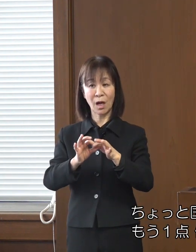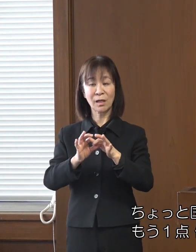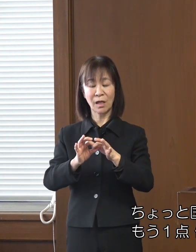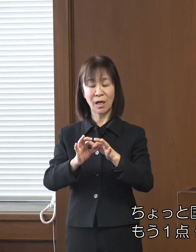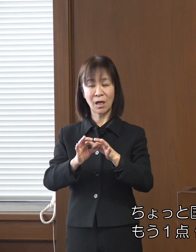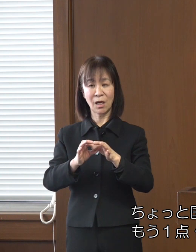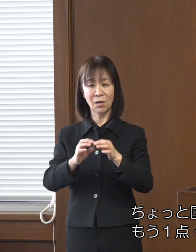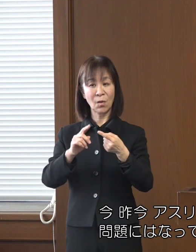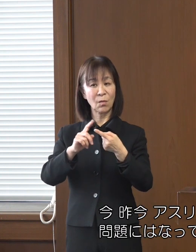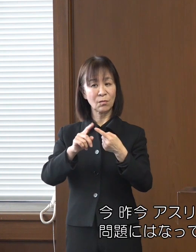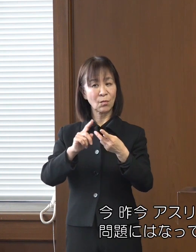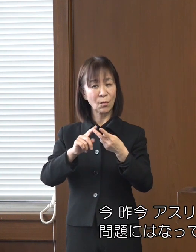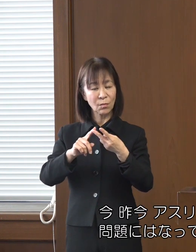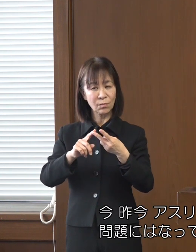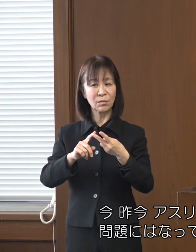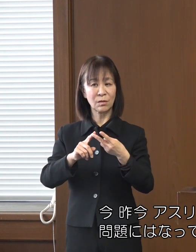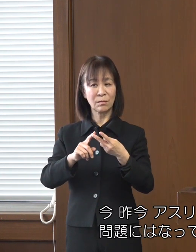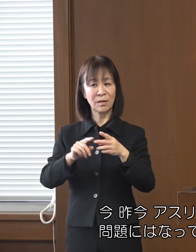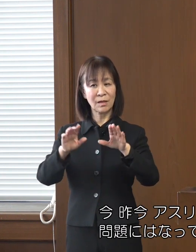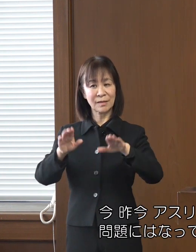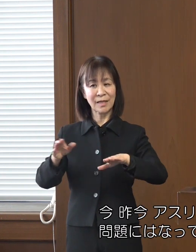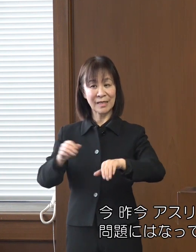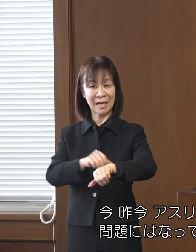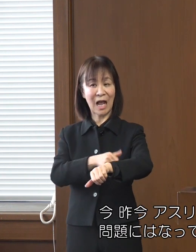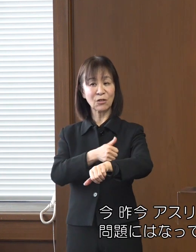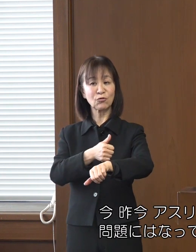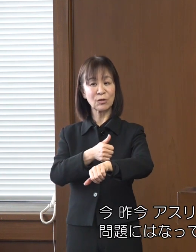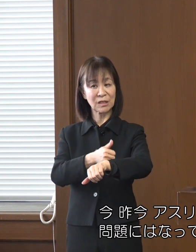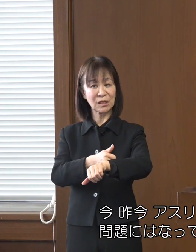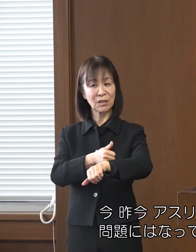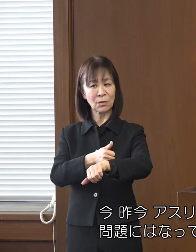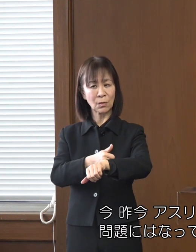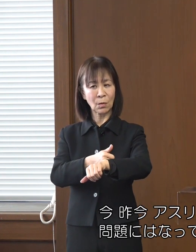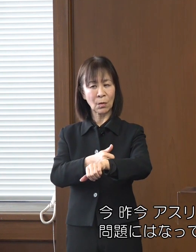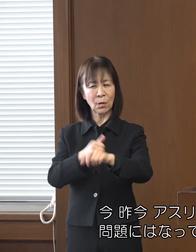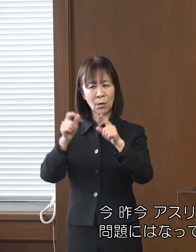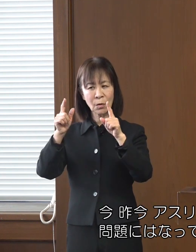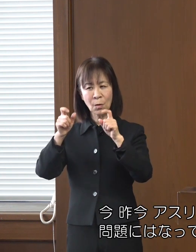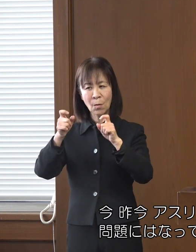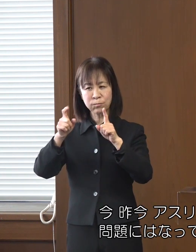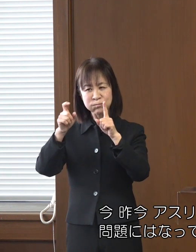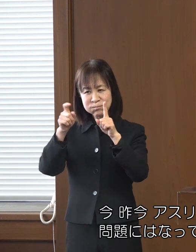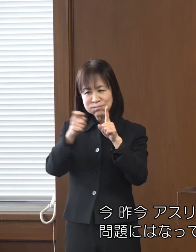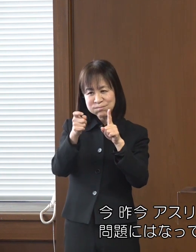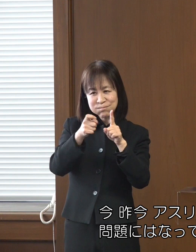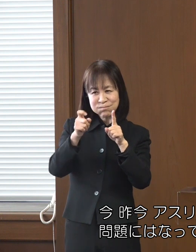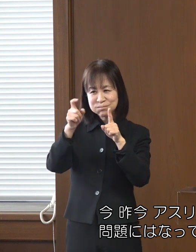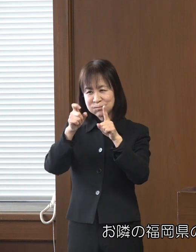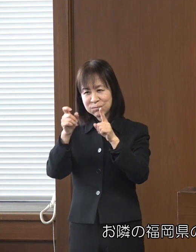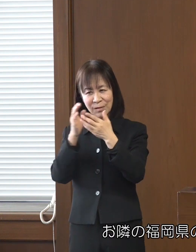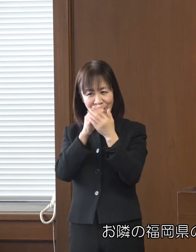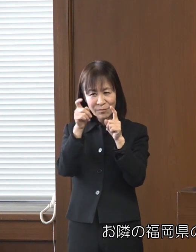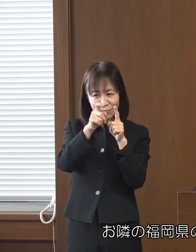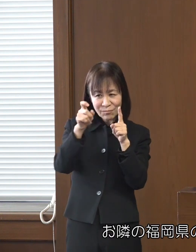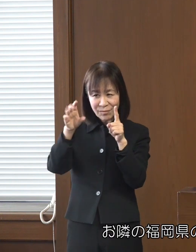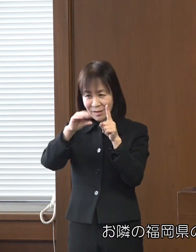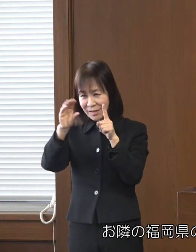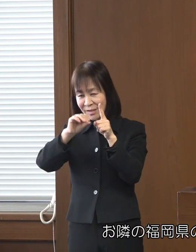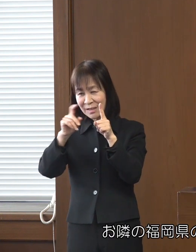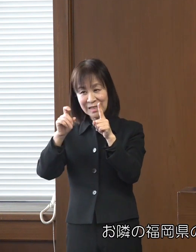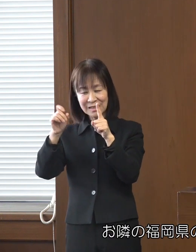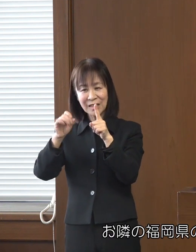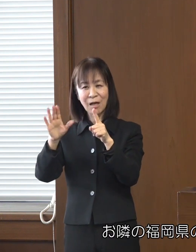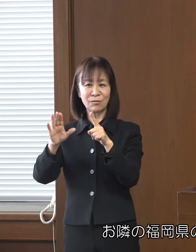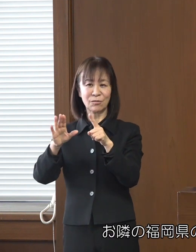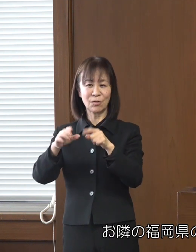いんですけれども、今昨今アスリートへの盗撮被害っていうのが問題にはなっておりますね。お隣福岡県の方です